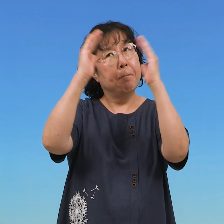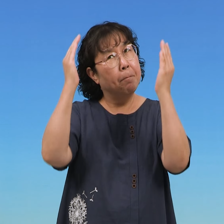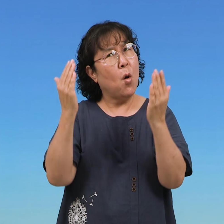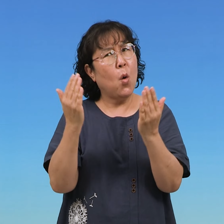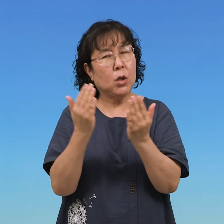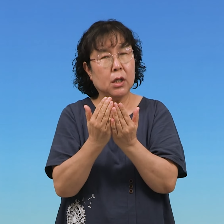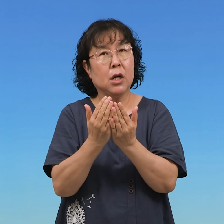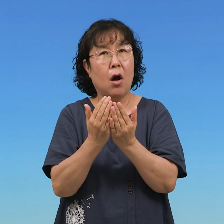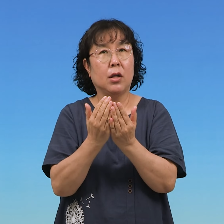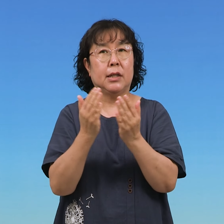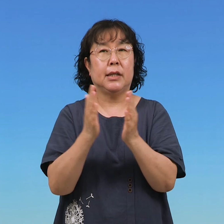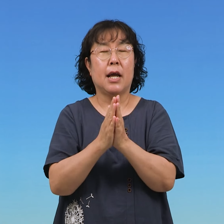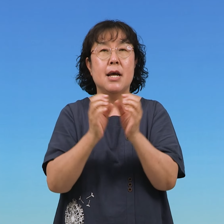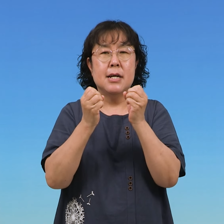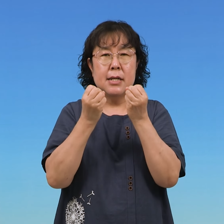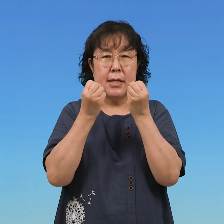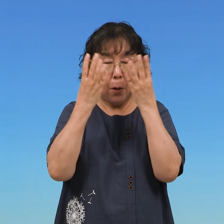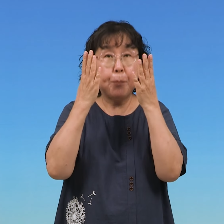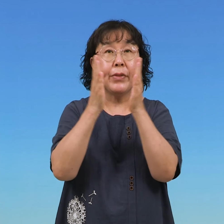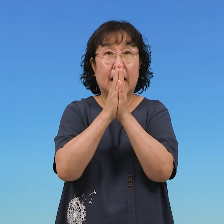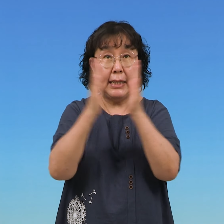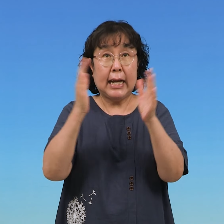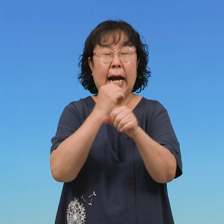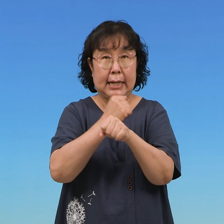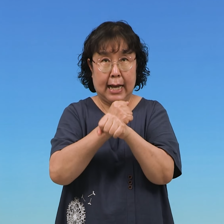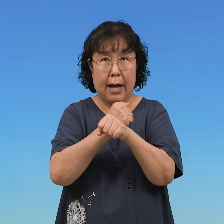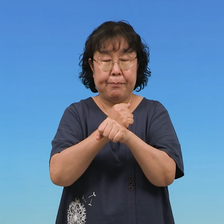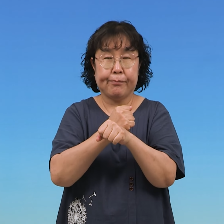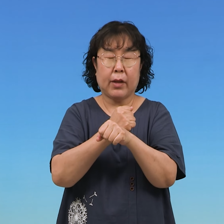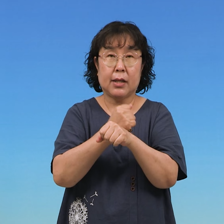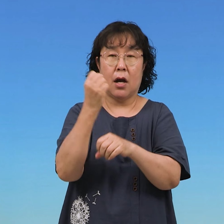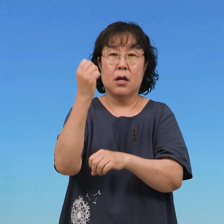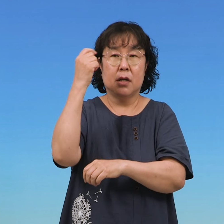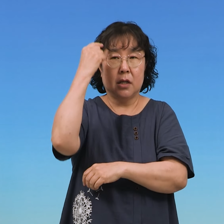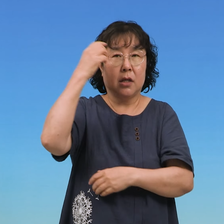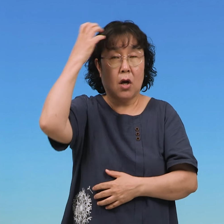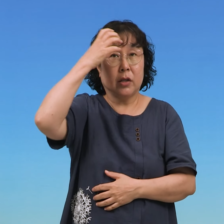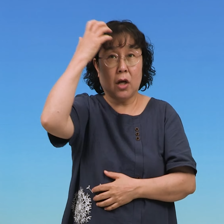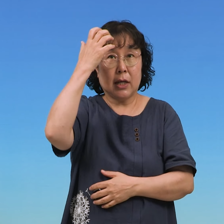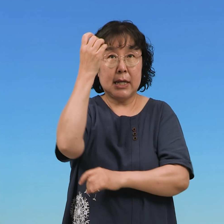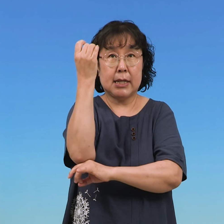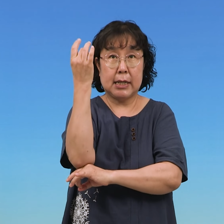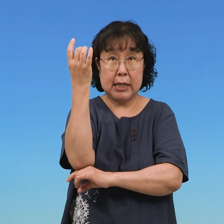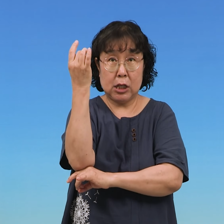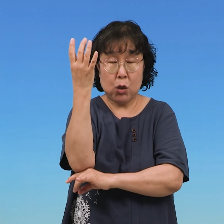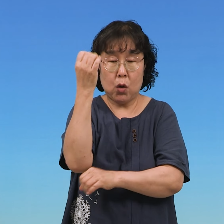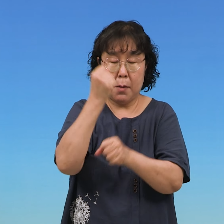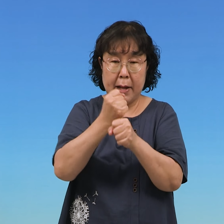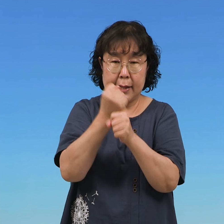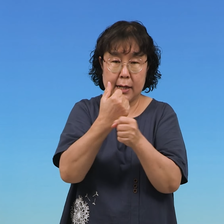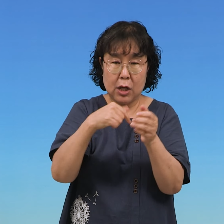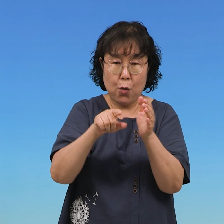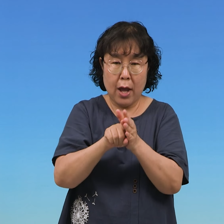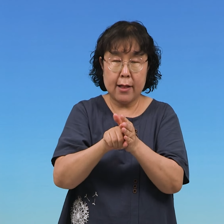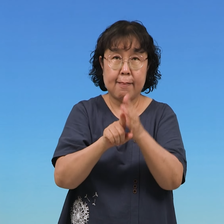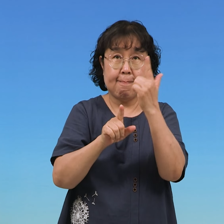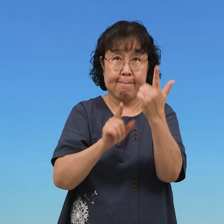모든 걸 이제 기초부터 새로 하자. 그래서 이제 영적 기초 다지기를 위한 6가지